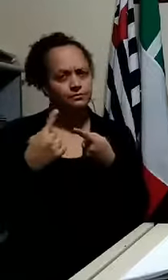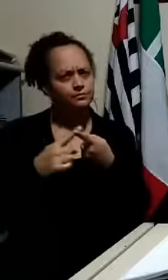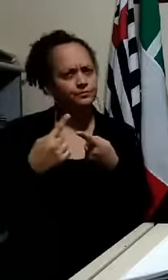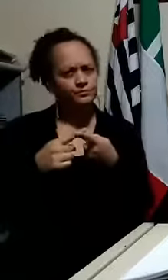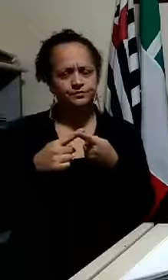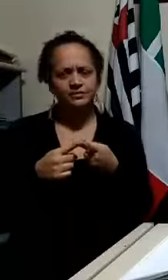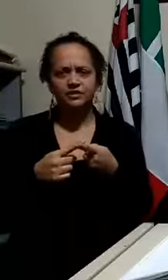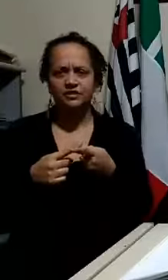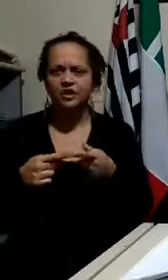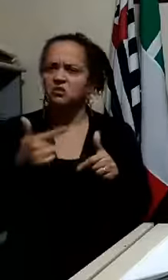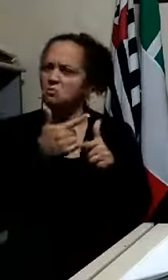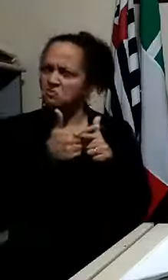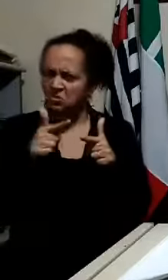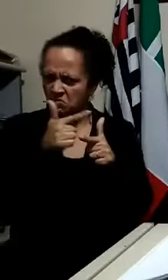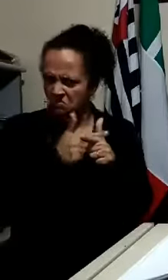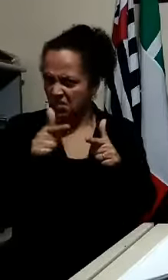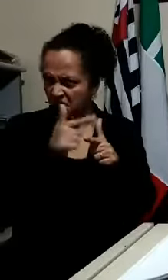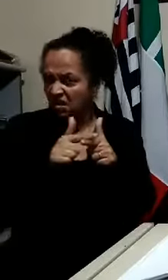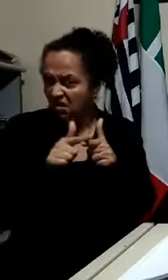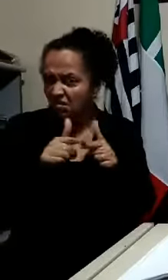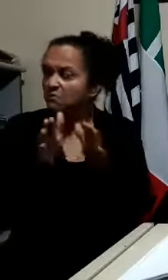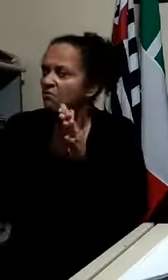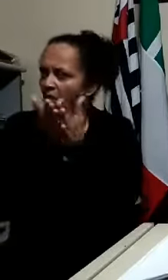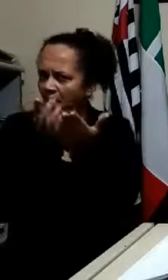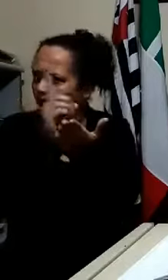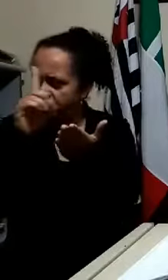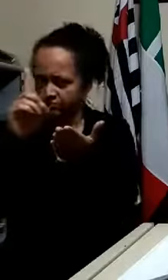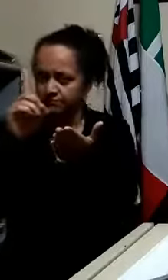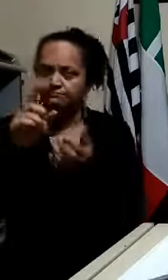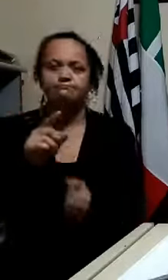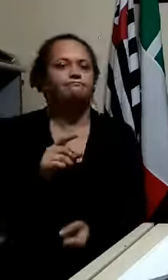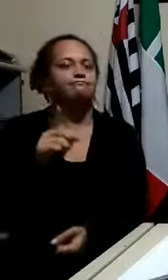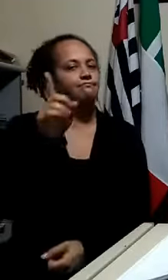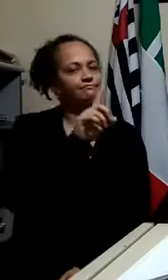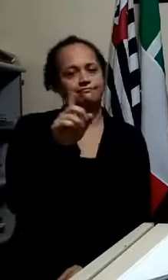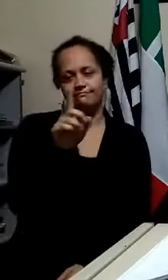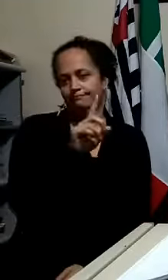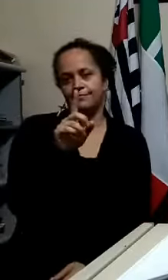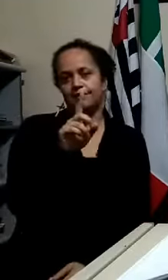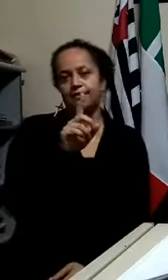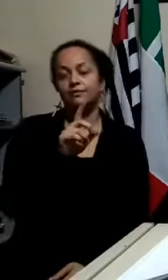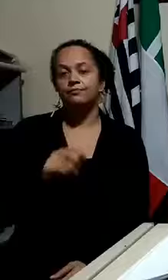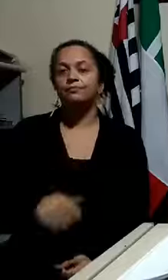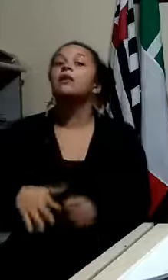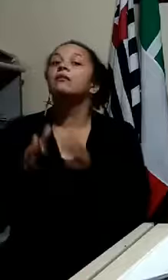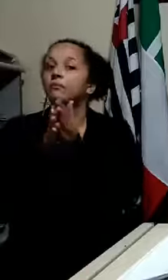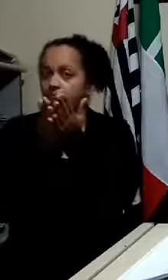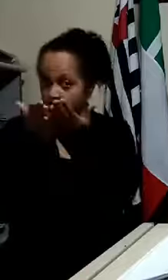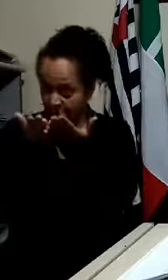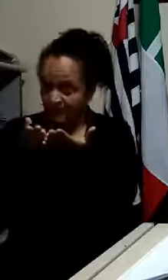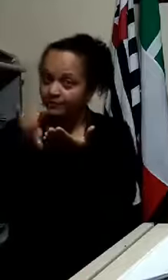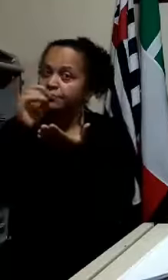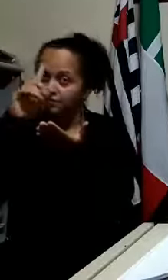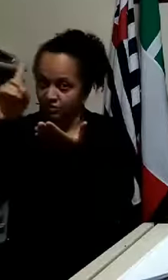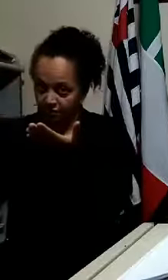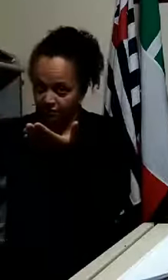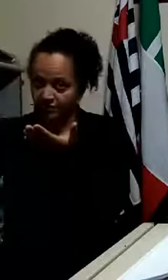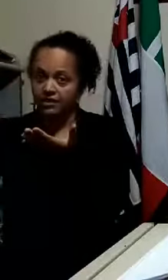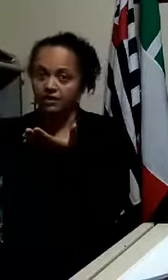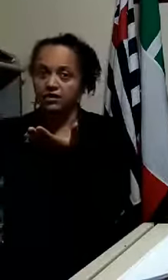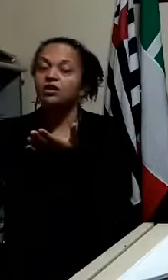problema não está na palavra de Deus. A palavra de Deus já está dizendo, ela é a palavra